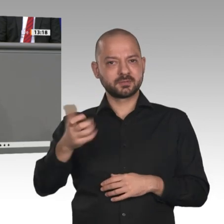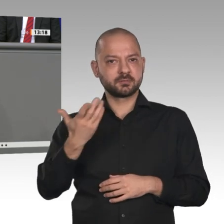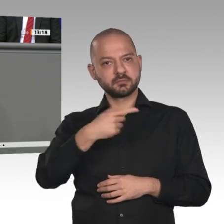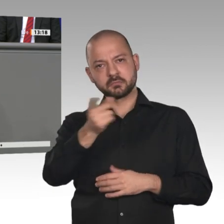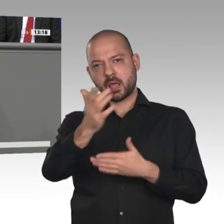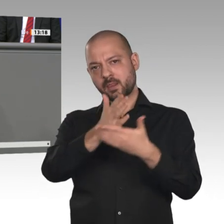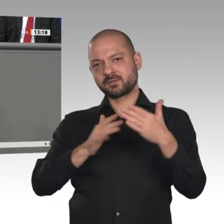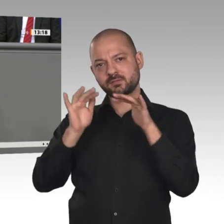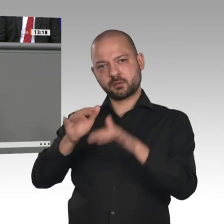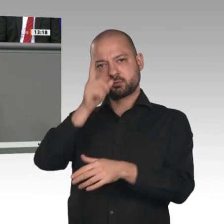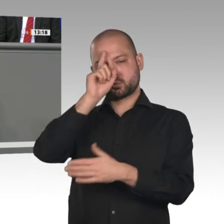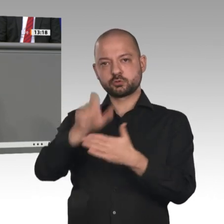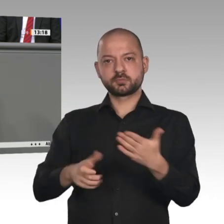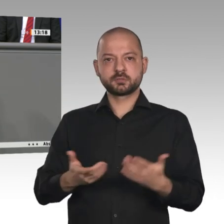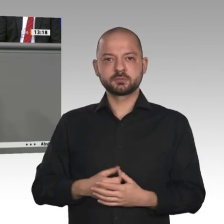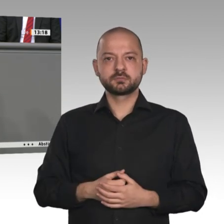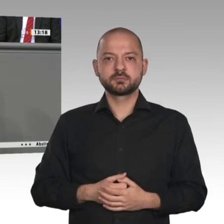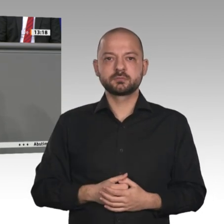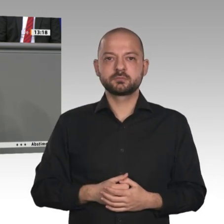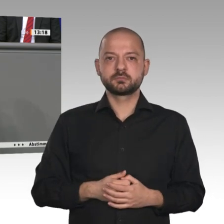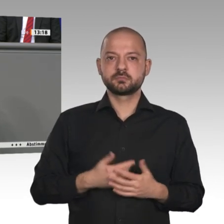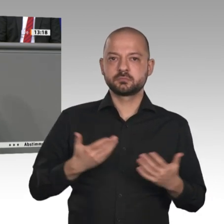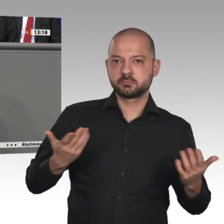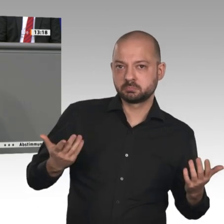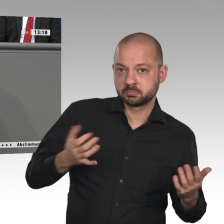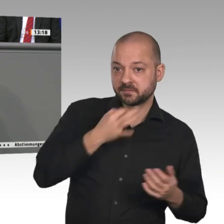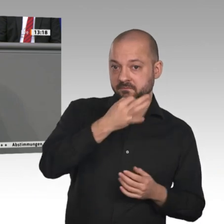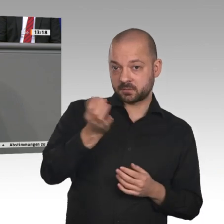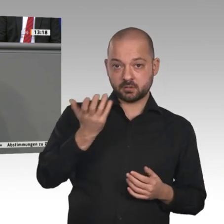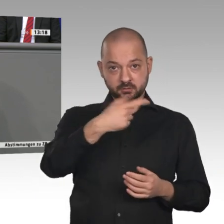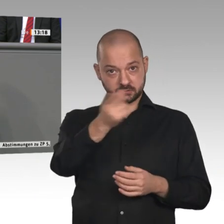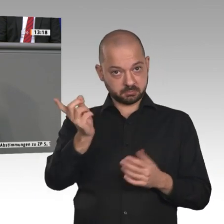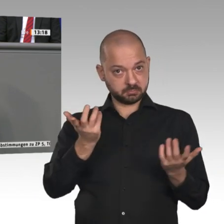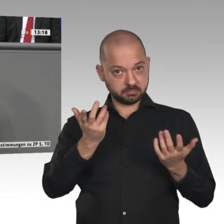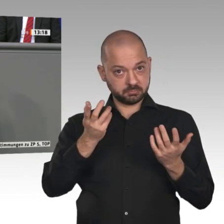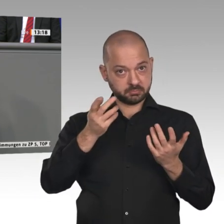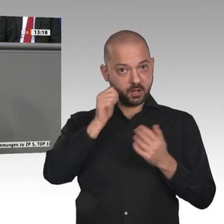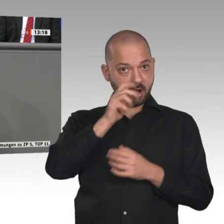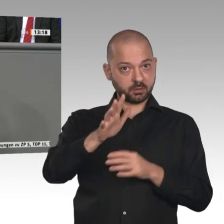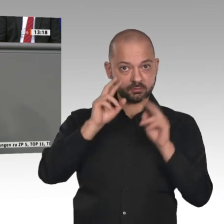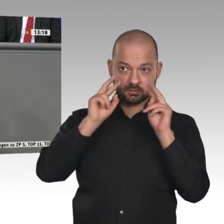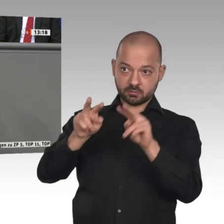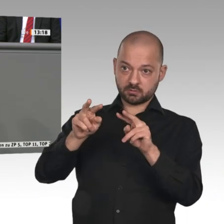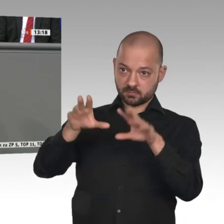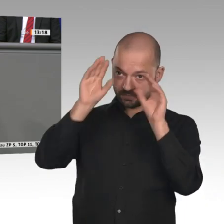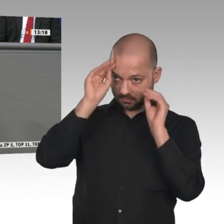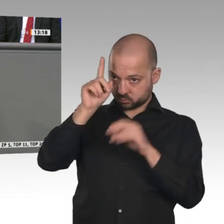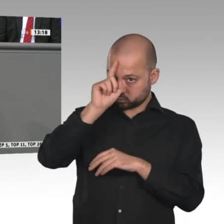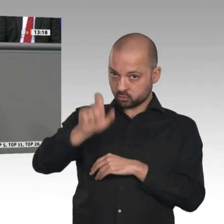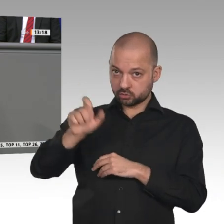als Deutsche angesehen werden? Ich habe gerade mit Praktikantinnen und Praktikanten hier aus dem Deutschen Bundestag